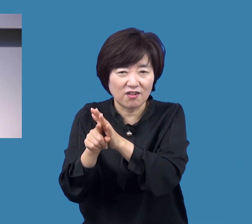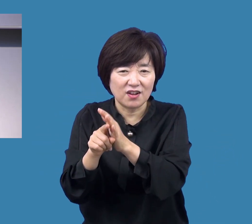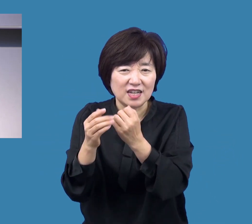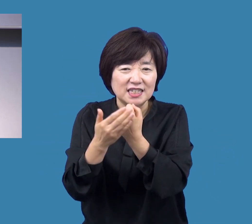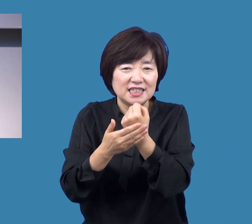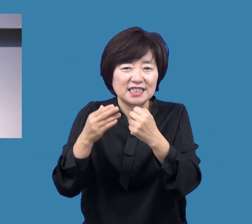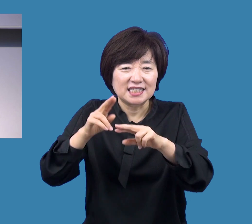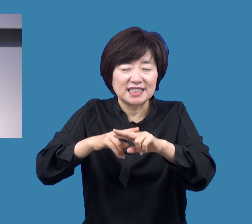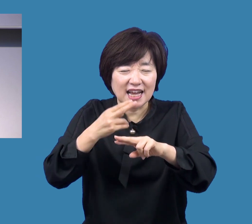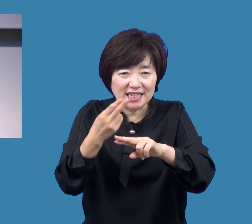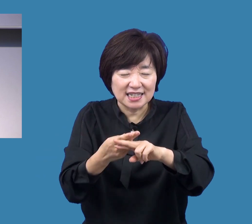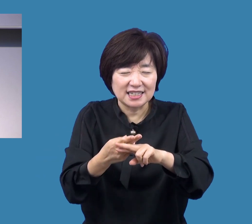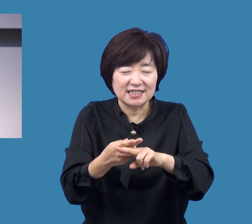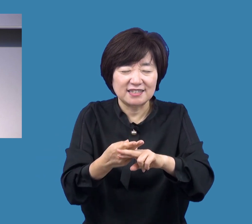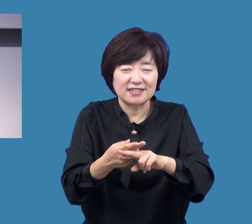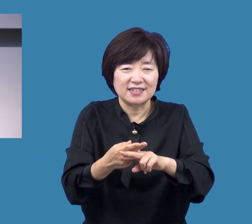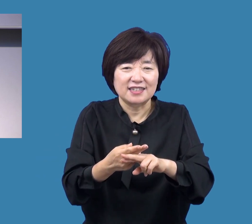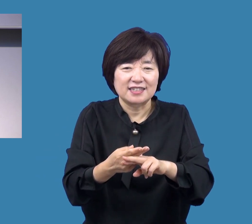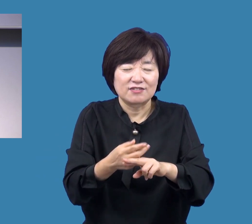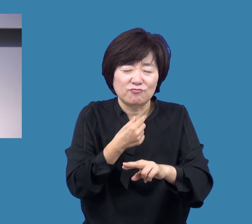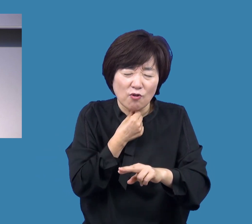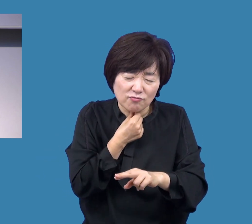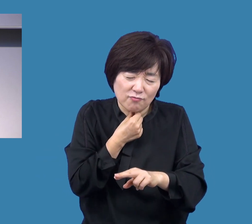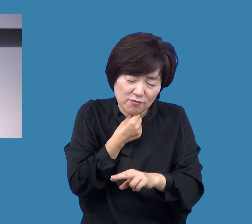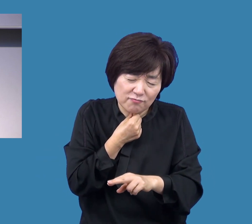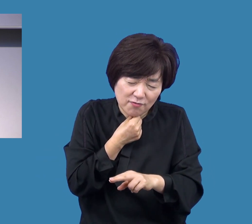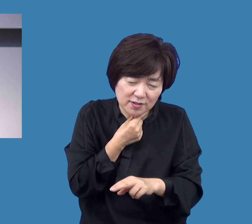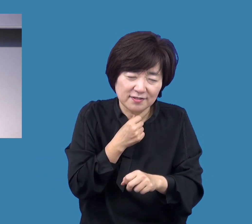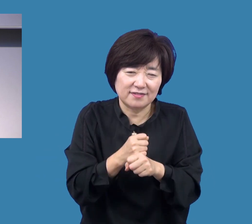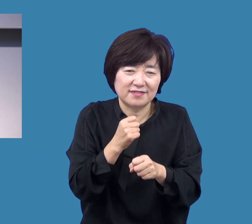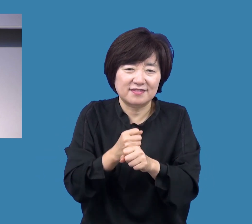은사들을 추구하시고 취하신 여러분 되셨으면 좋겠어요.